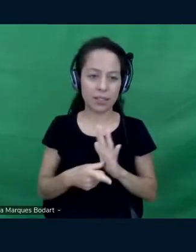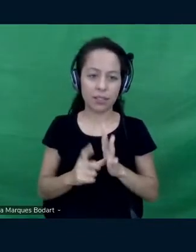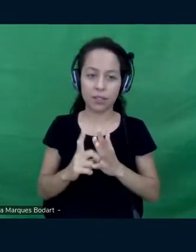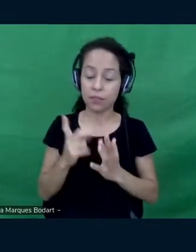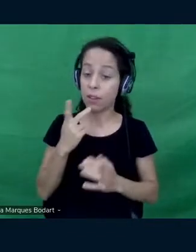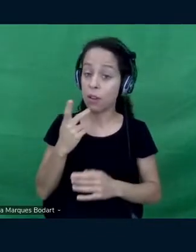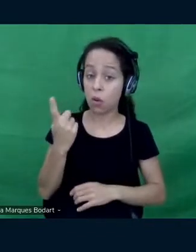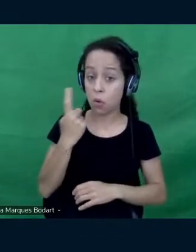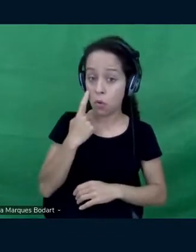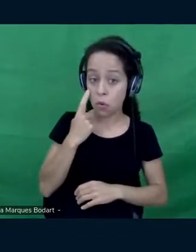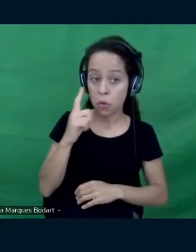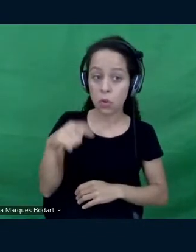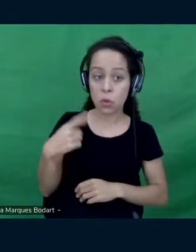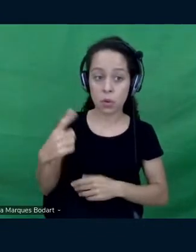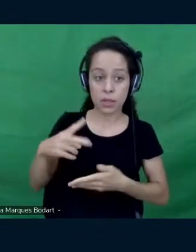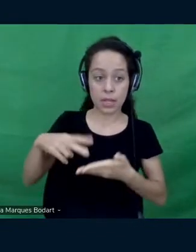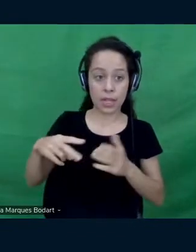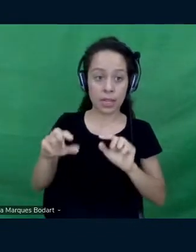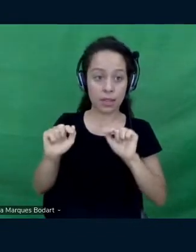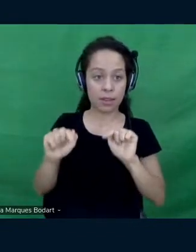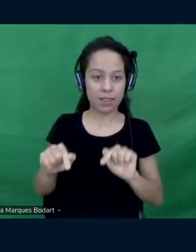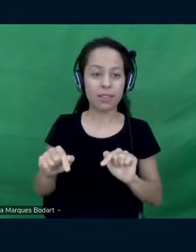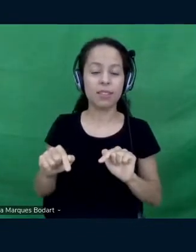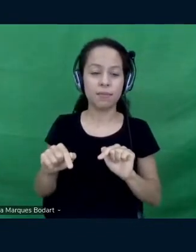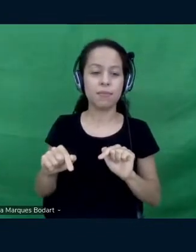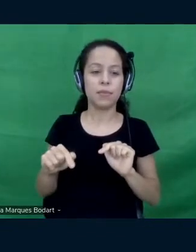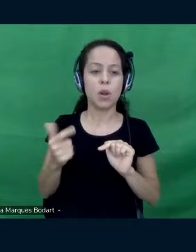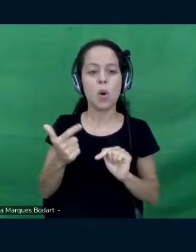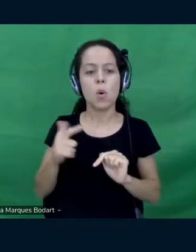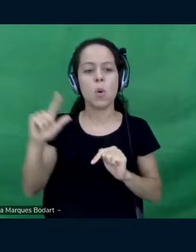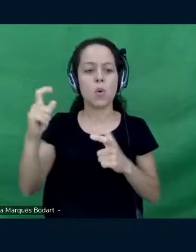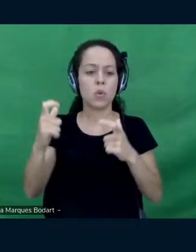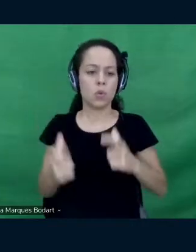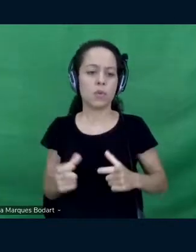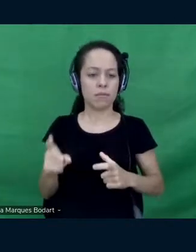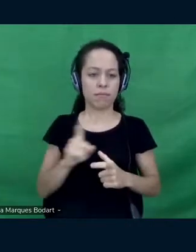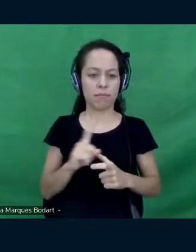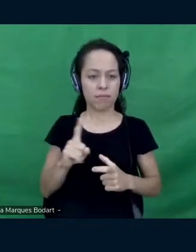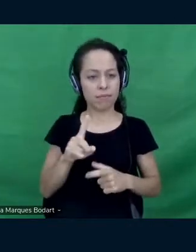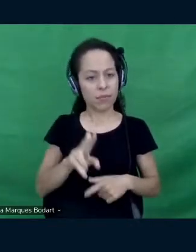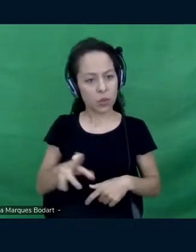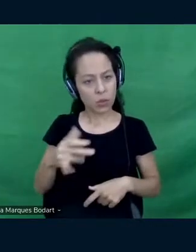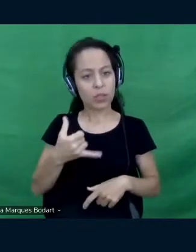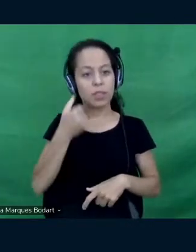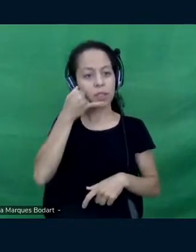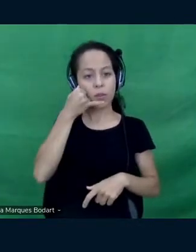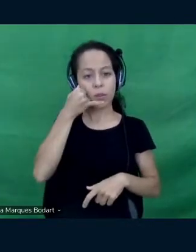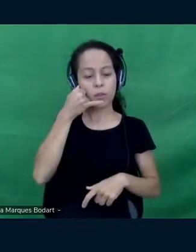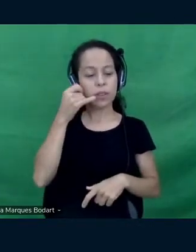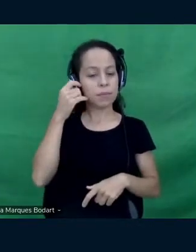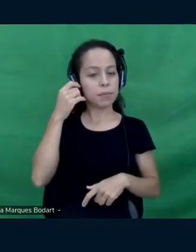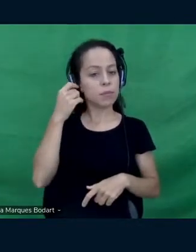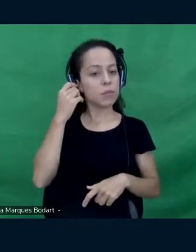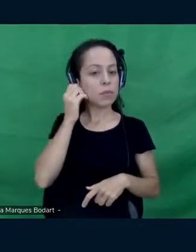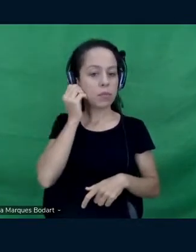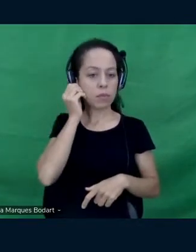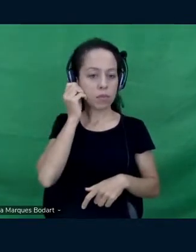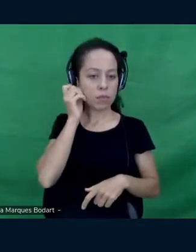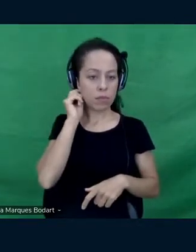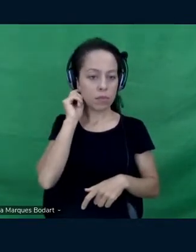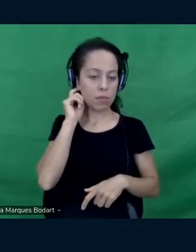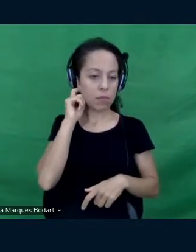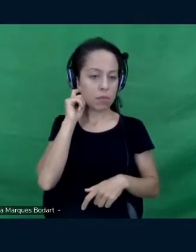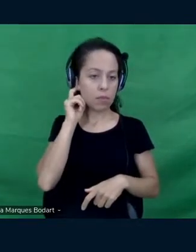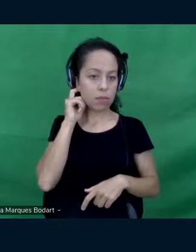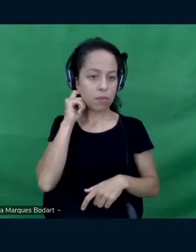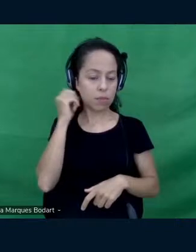esse, nós vamos ler isso aqui, vão lendo, sabe? Vão lendo em outros lugares que não o celular. Né? Mas